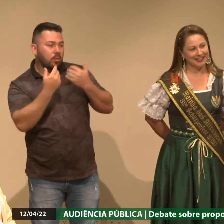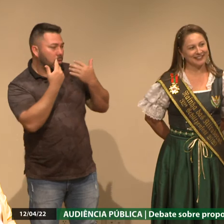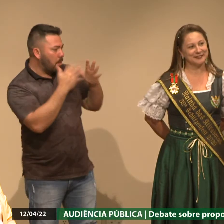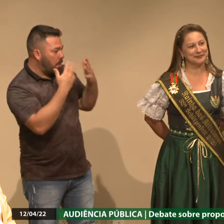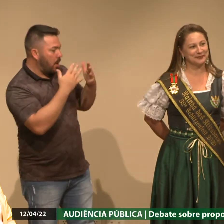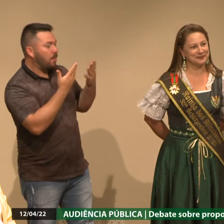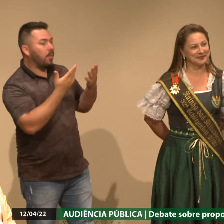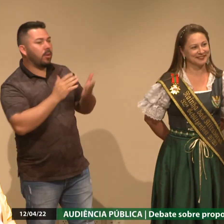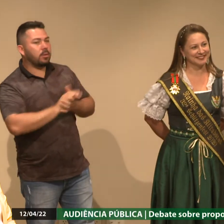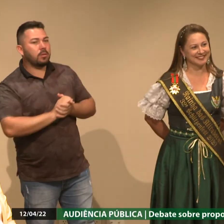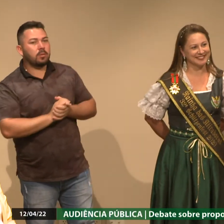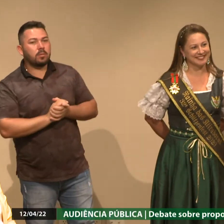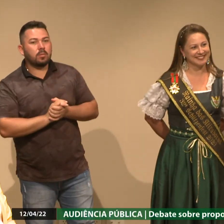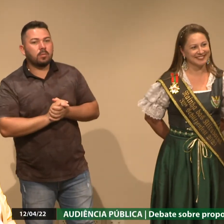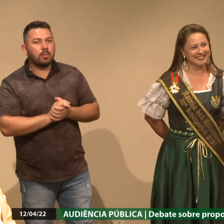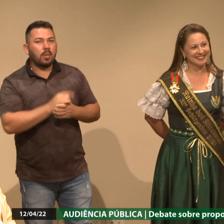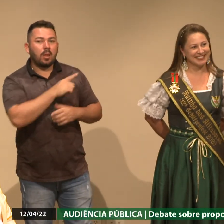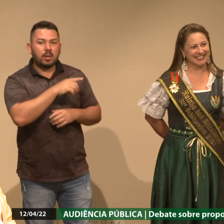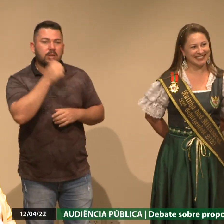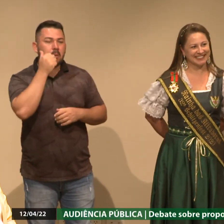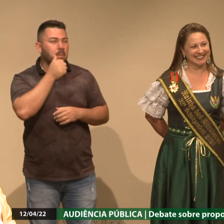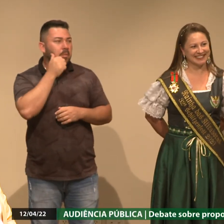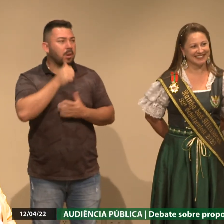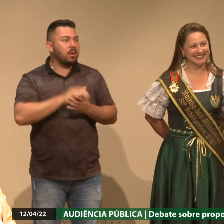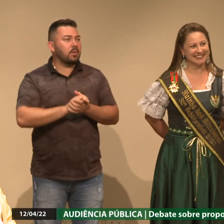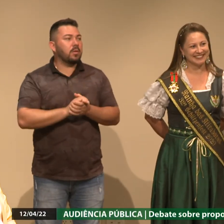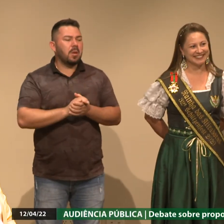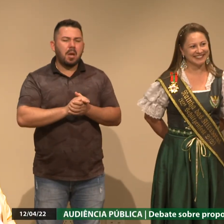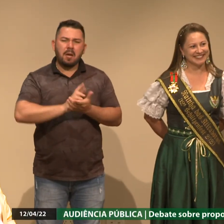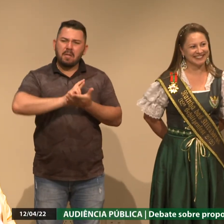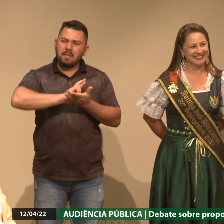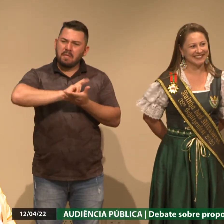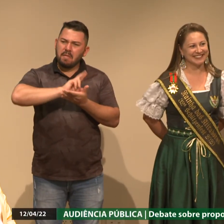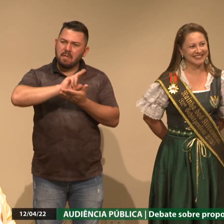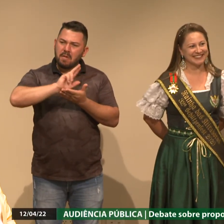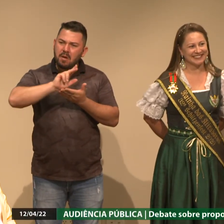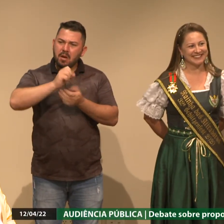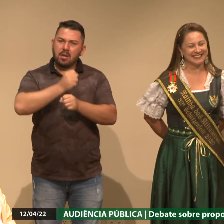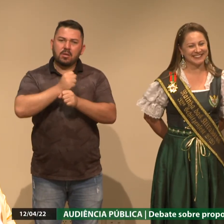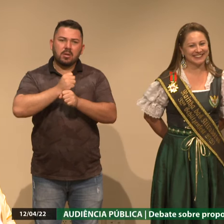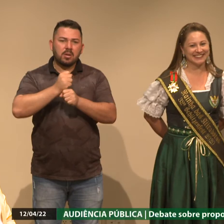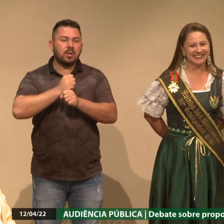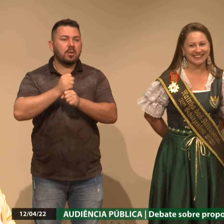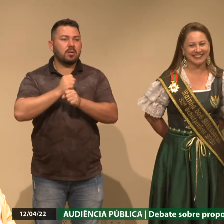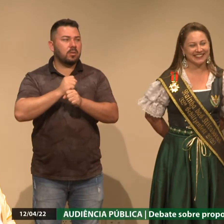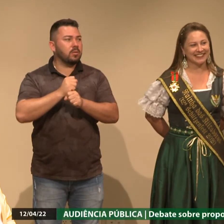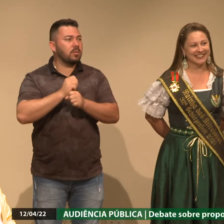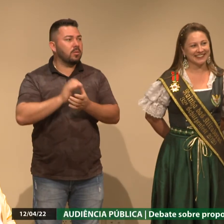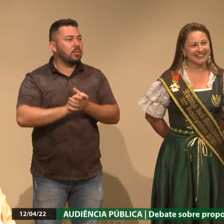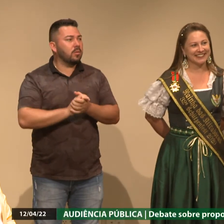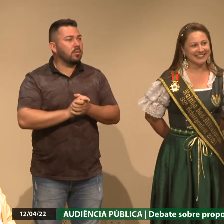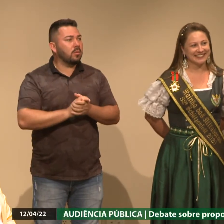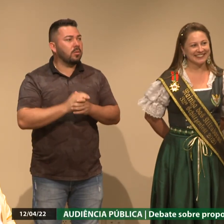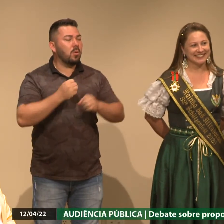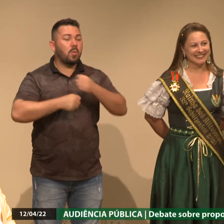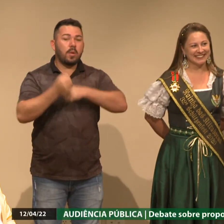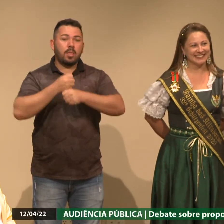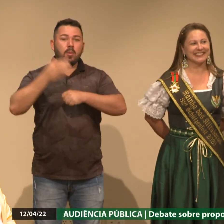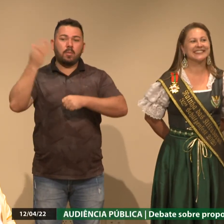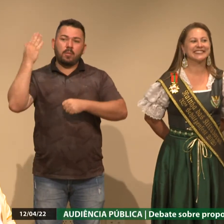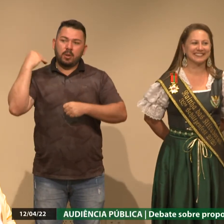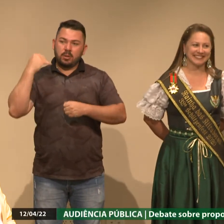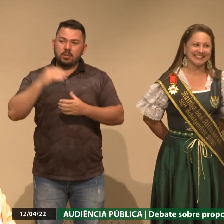mais uma vez essa menina aqui há vários anos ela já é rainha da xfs no ano passado o